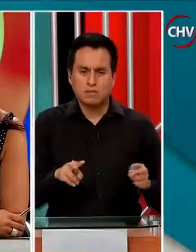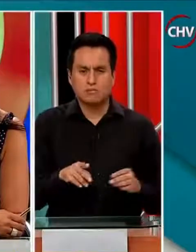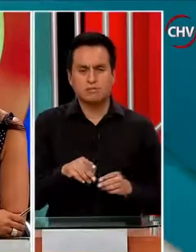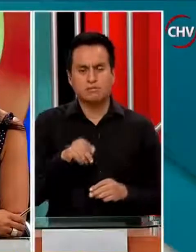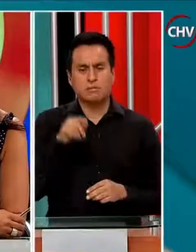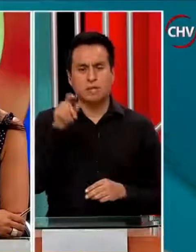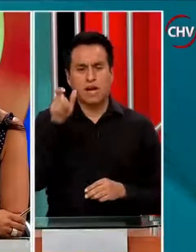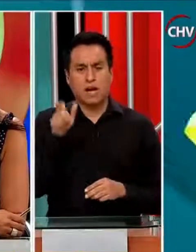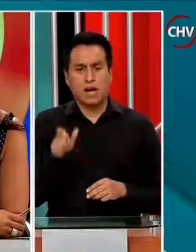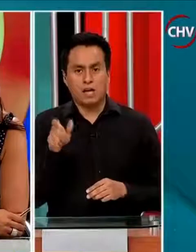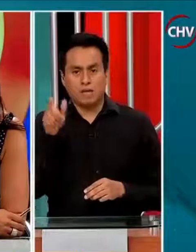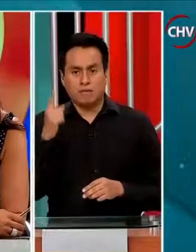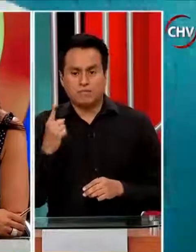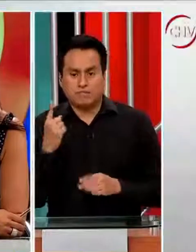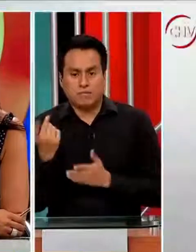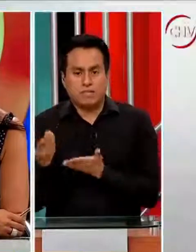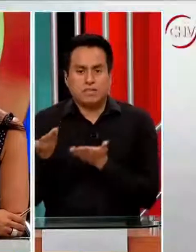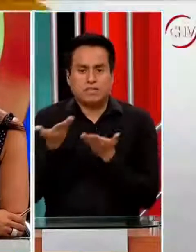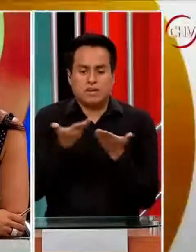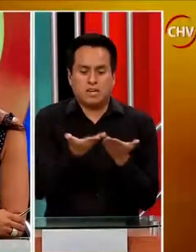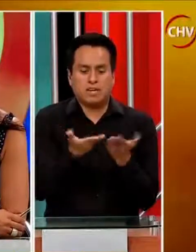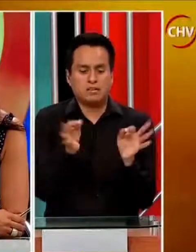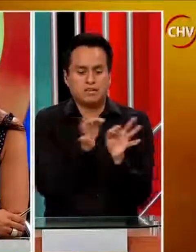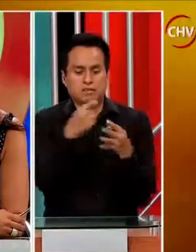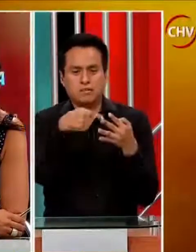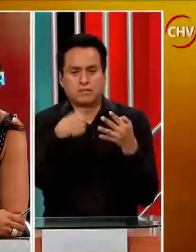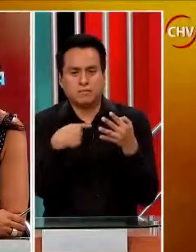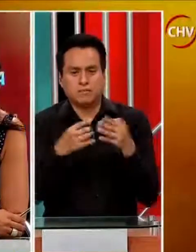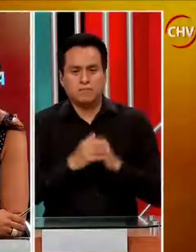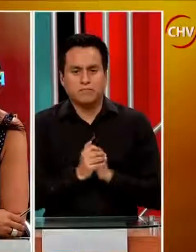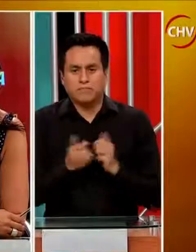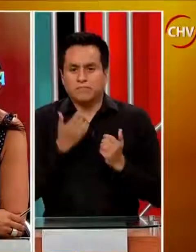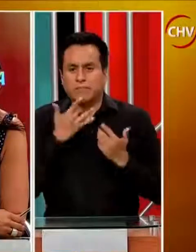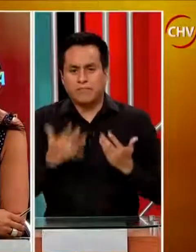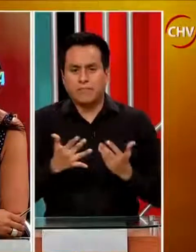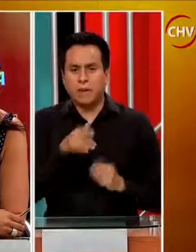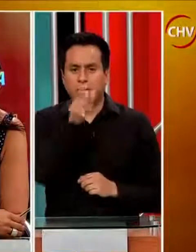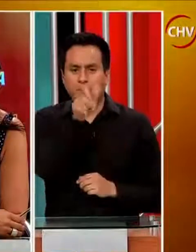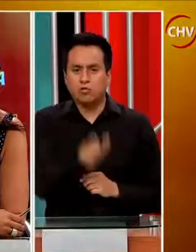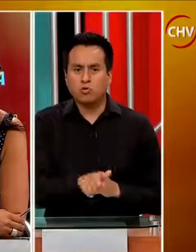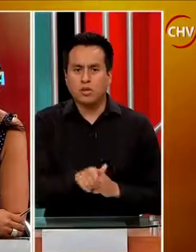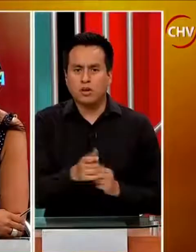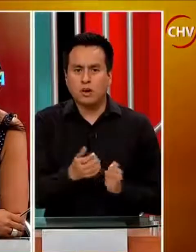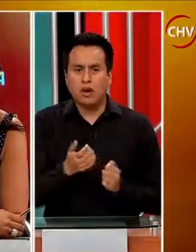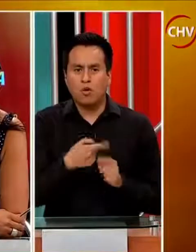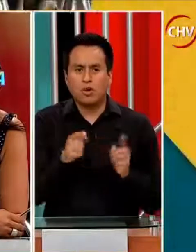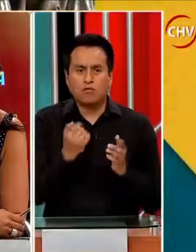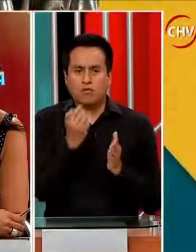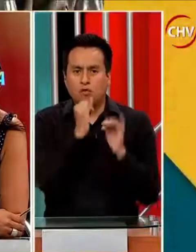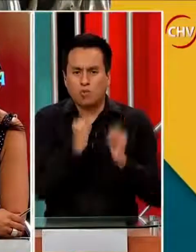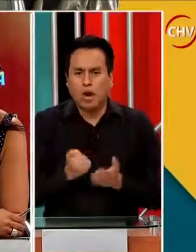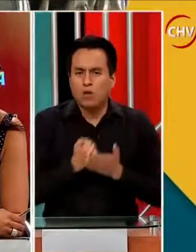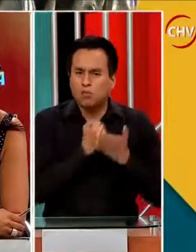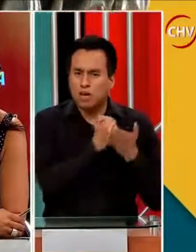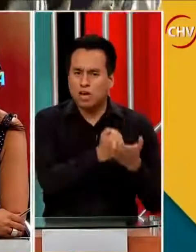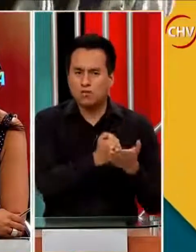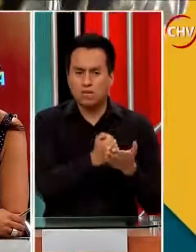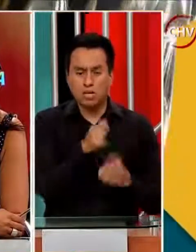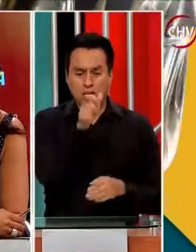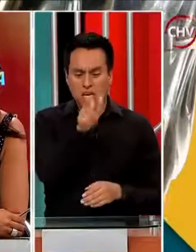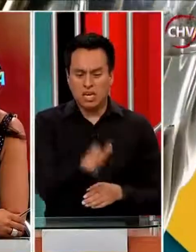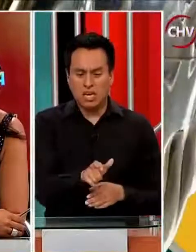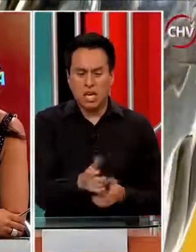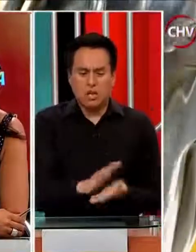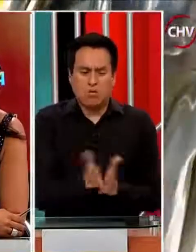alguien le dijera, le diera algunas directrices, que esta persona sea ayudado de otra forma para que ella no